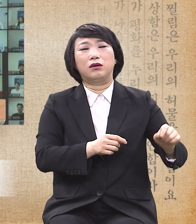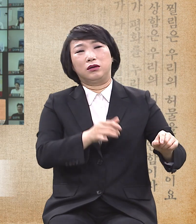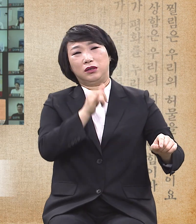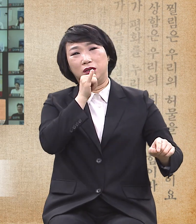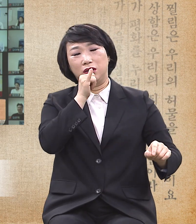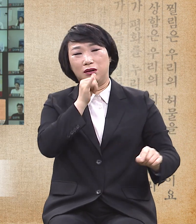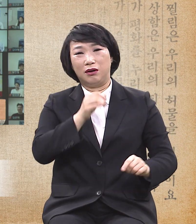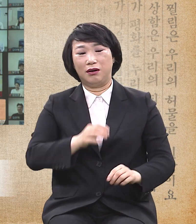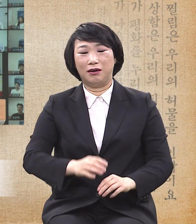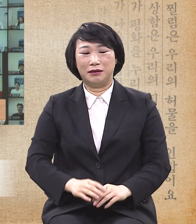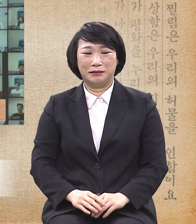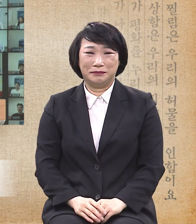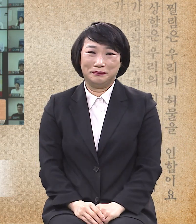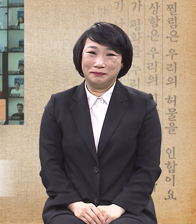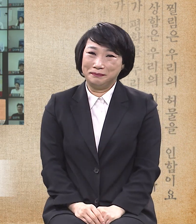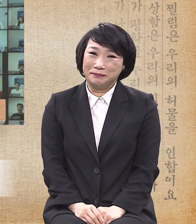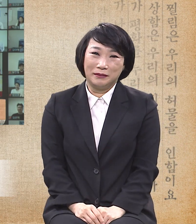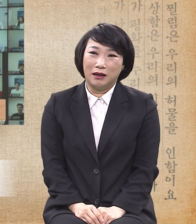뿐,